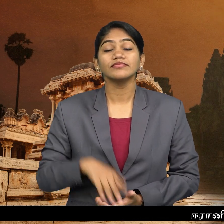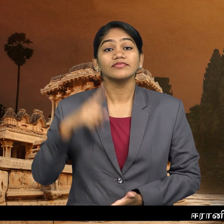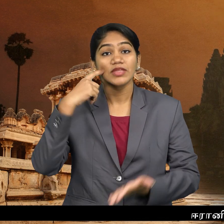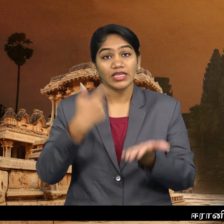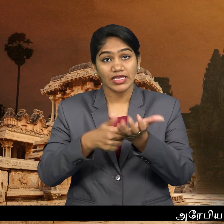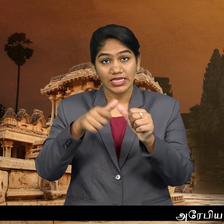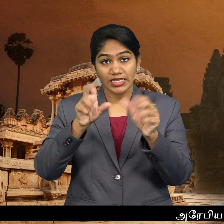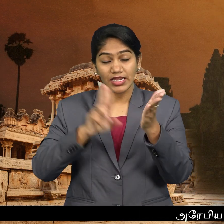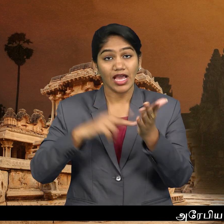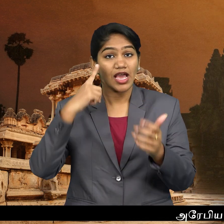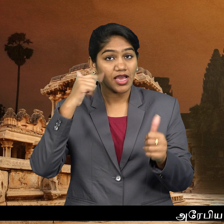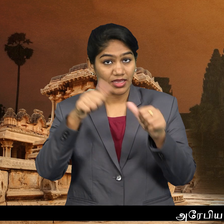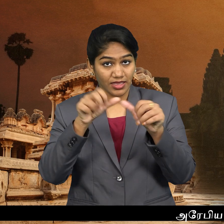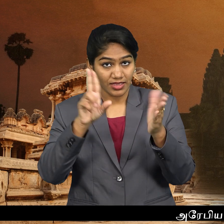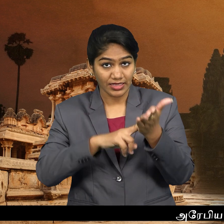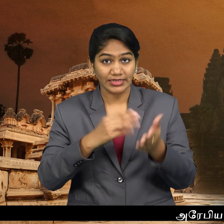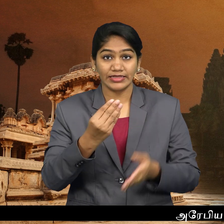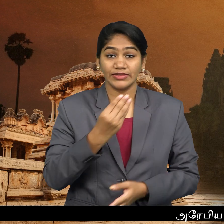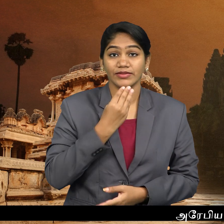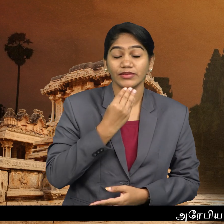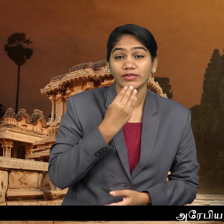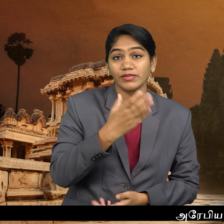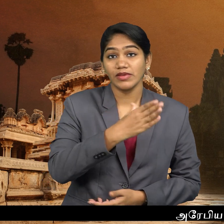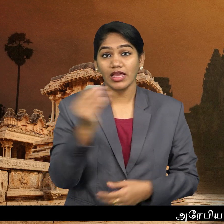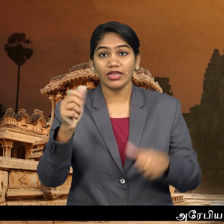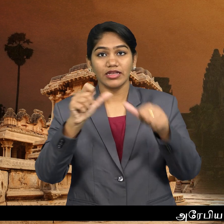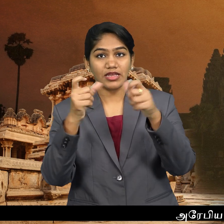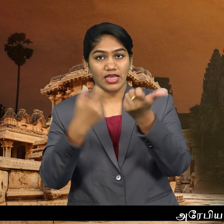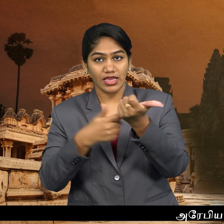ஈரானிய மற்றும் அரேபிய தலைவர்கள்